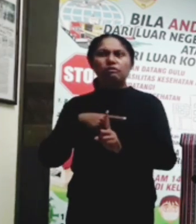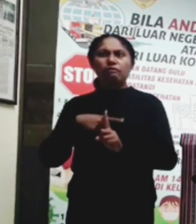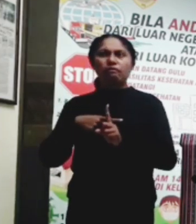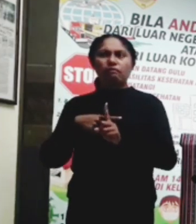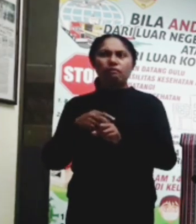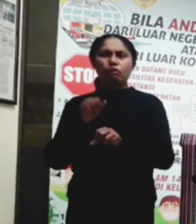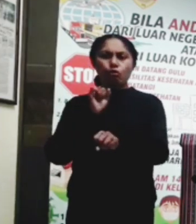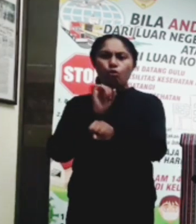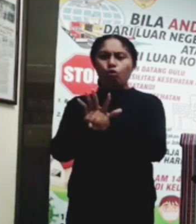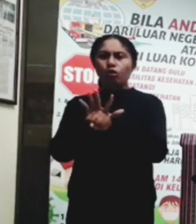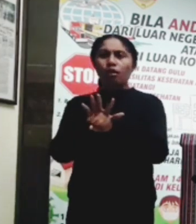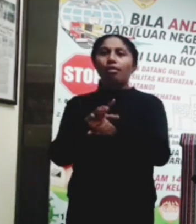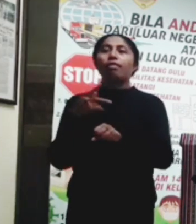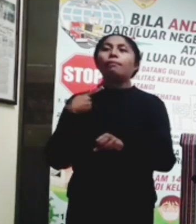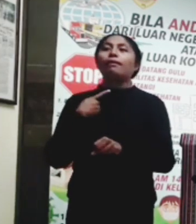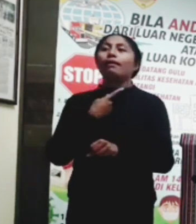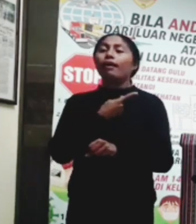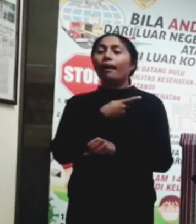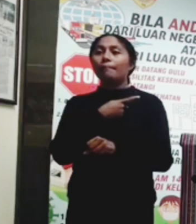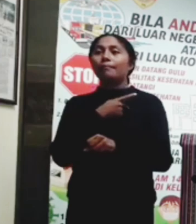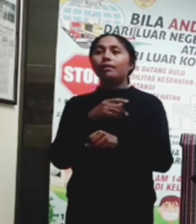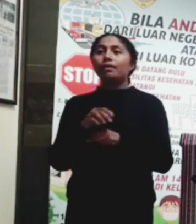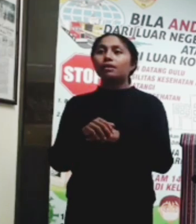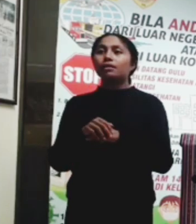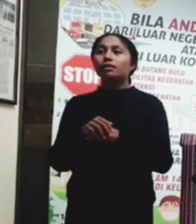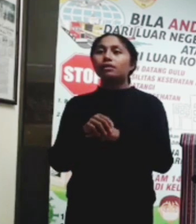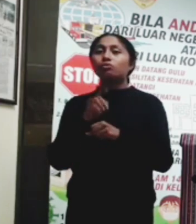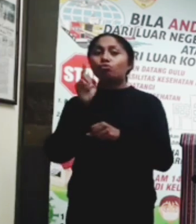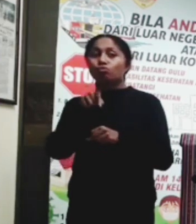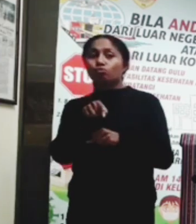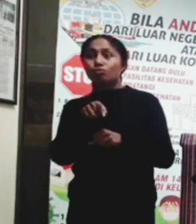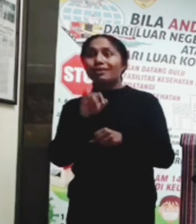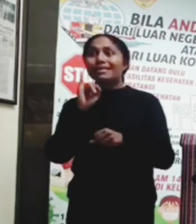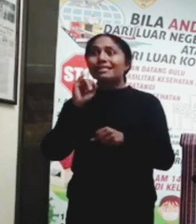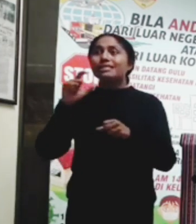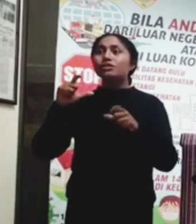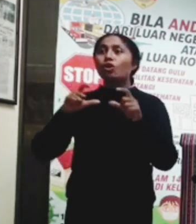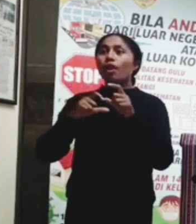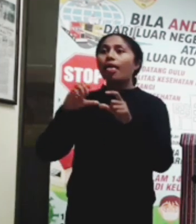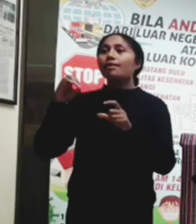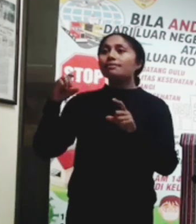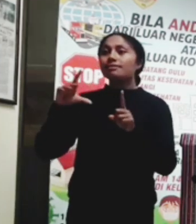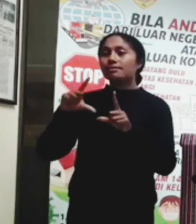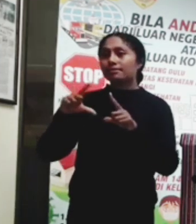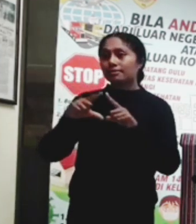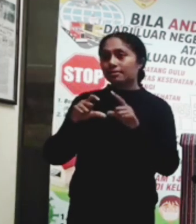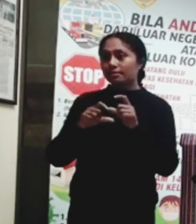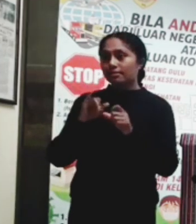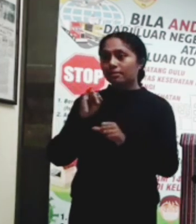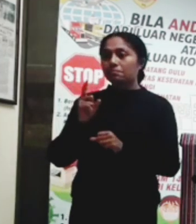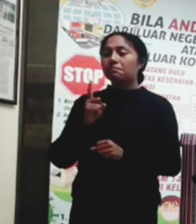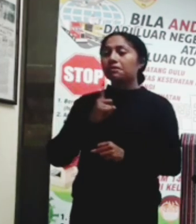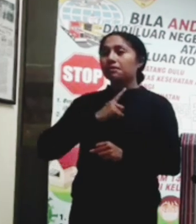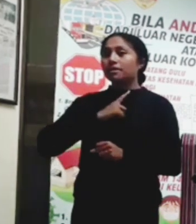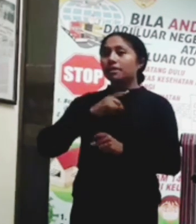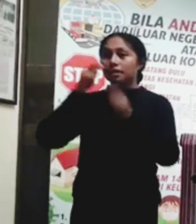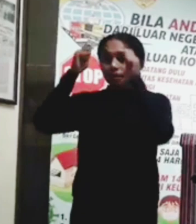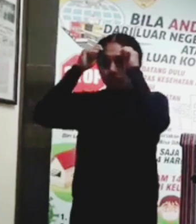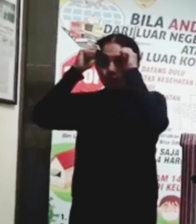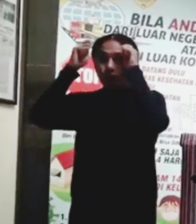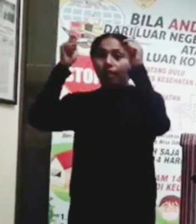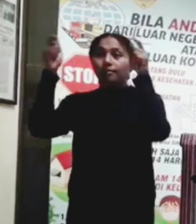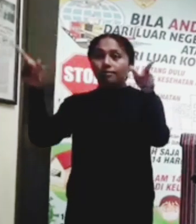korona tetapi kami di suruh untuk isolasi Mandiri di Timor Leste